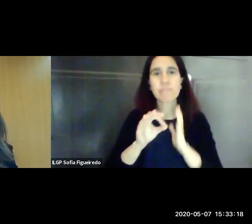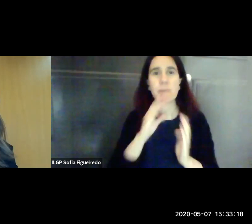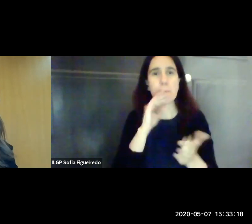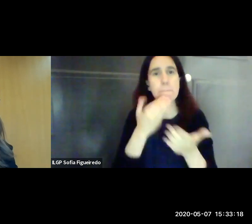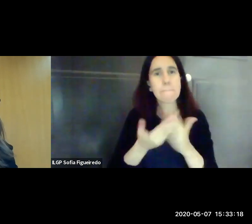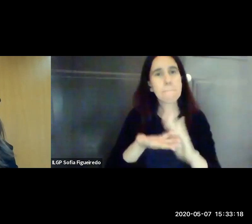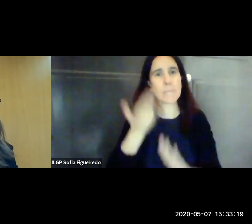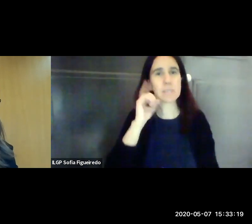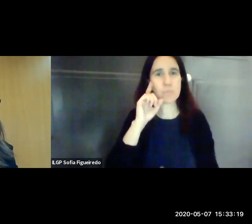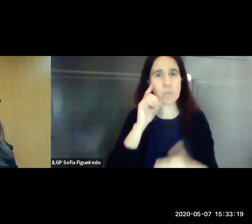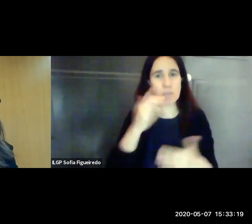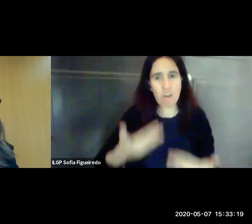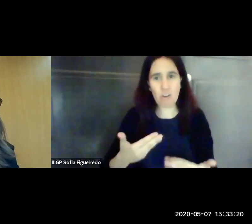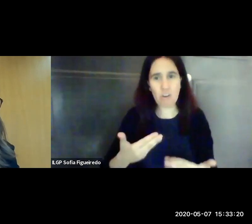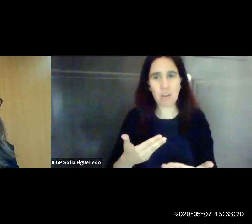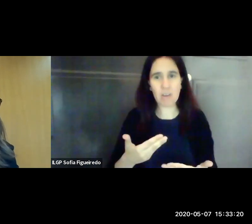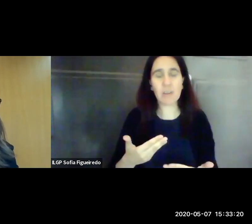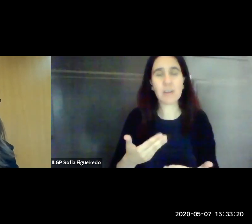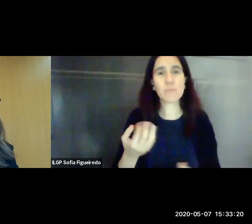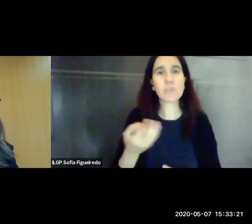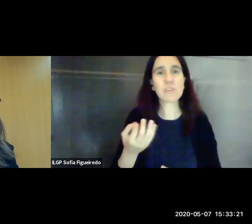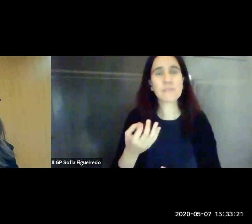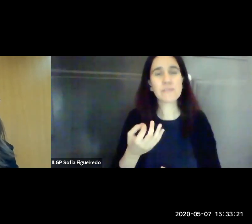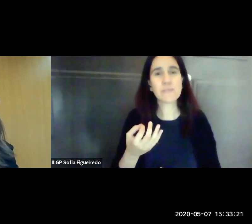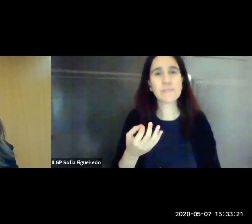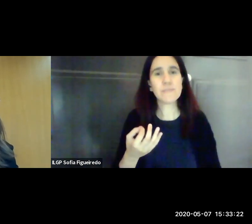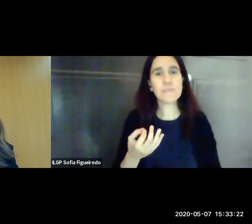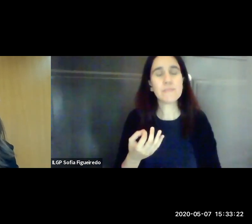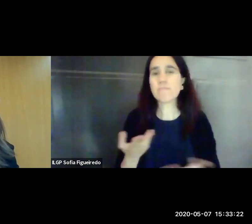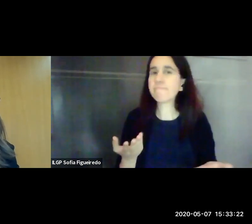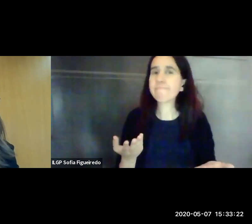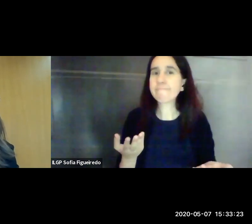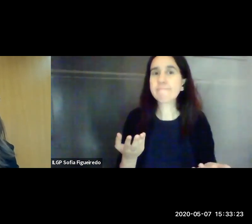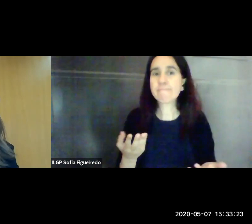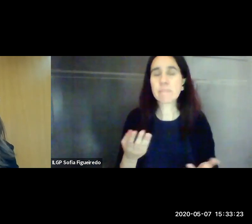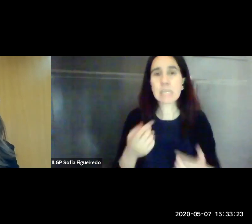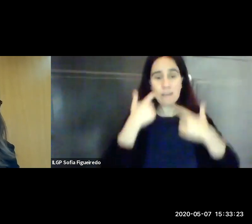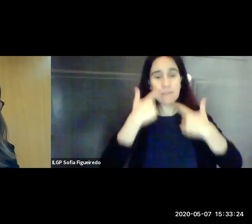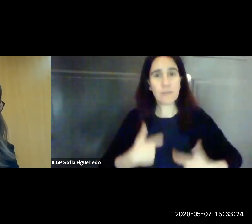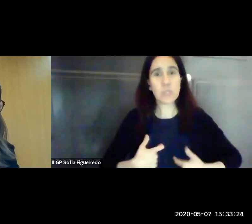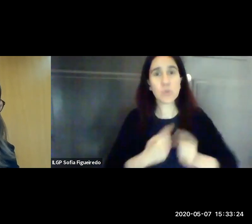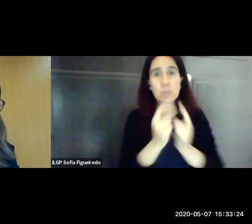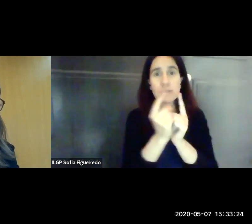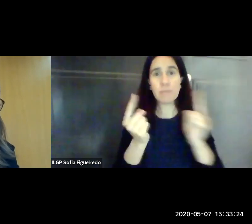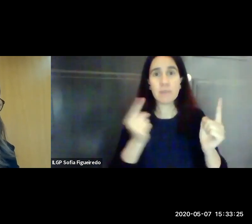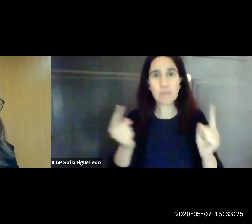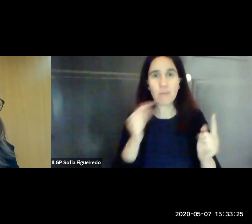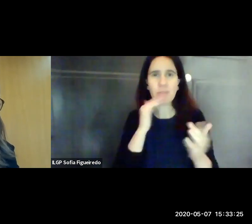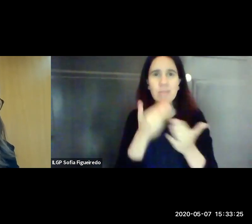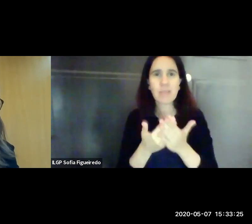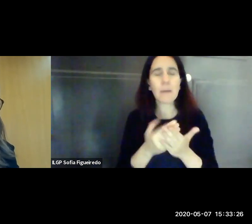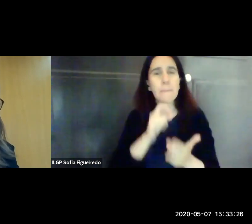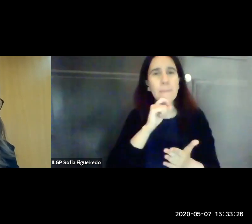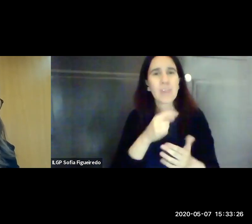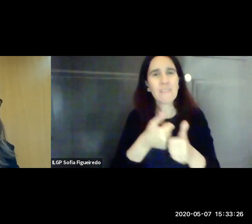mais importante agora, na medida em que a separação física pode criar aqui o tal afastamento que